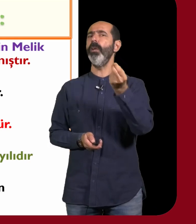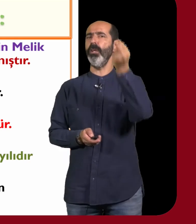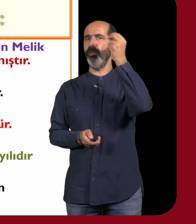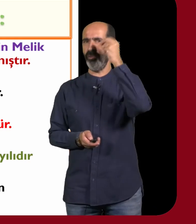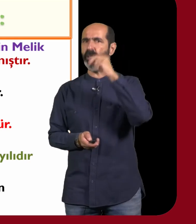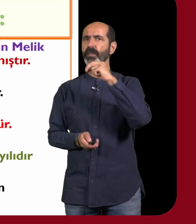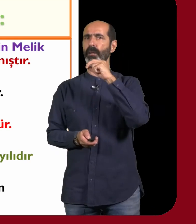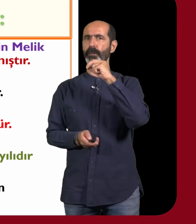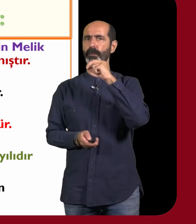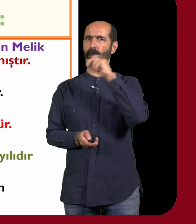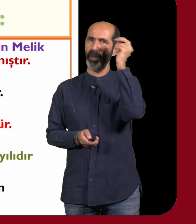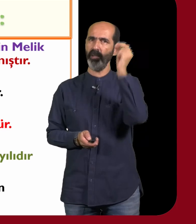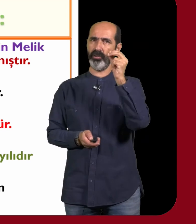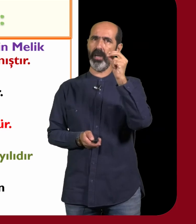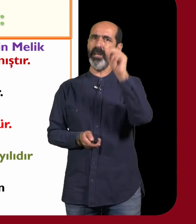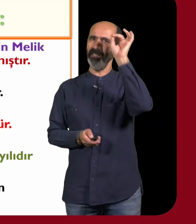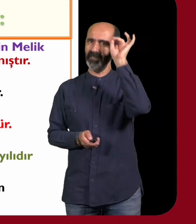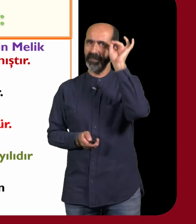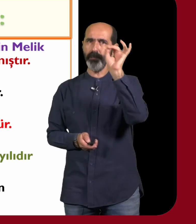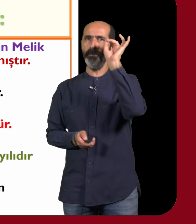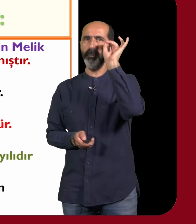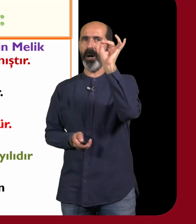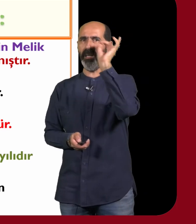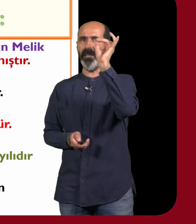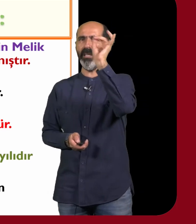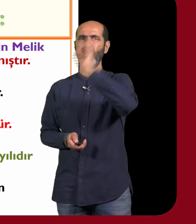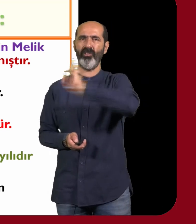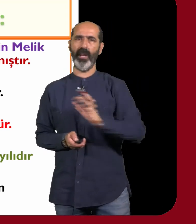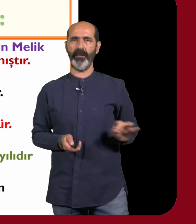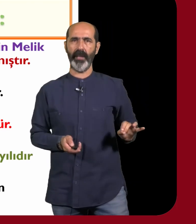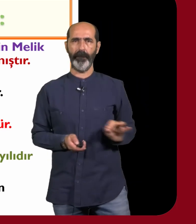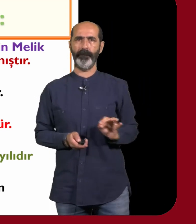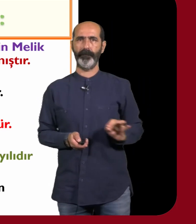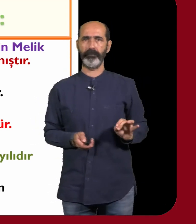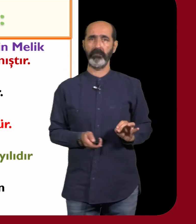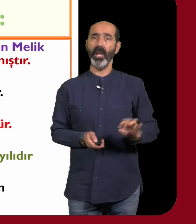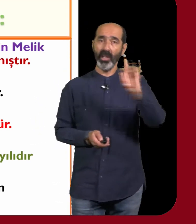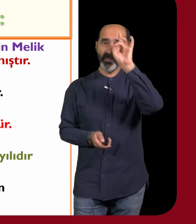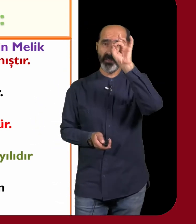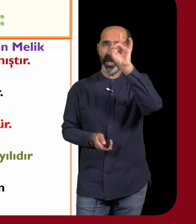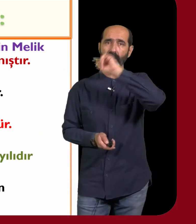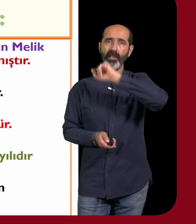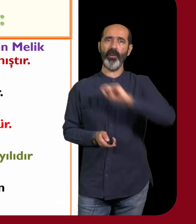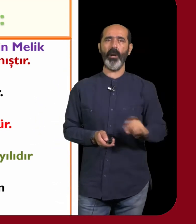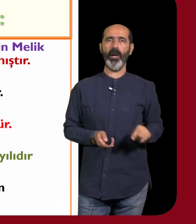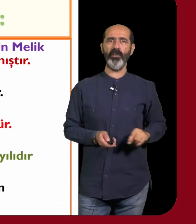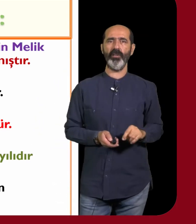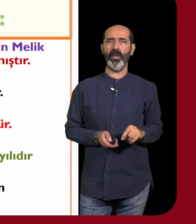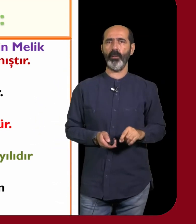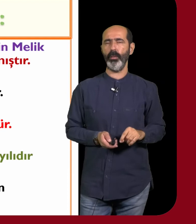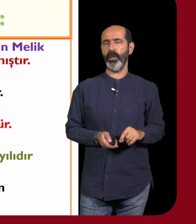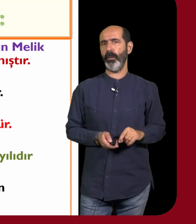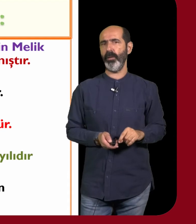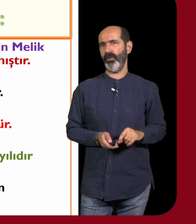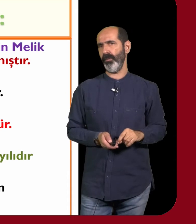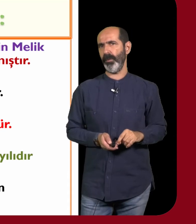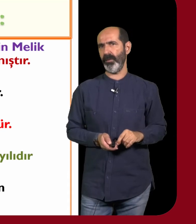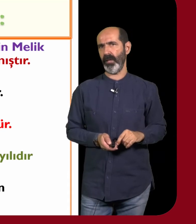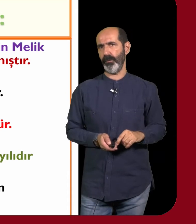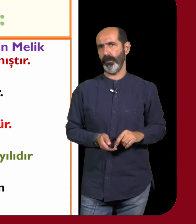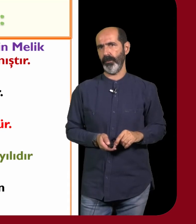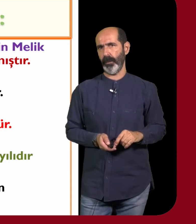Biz Hicri takvimden başka sırf mali işlerde sadece mali işlerde